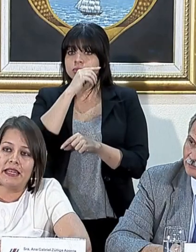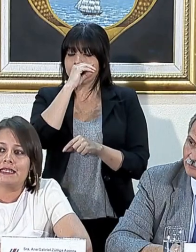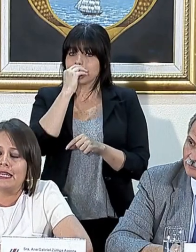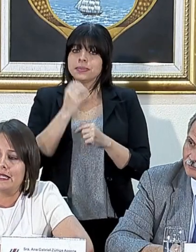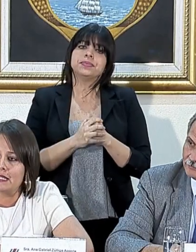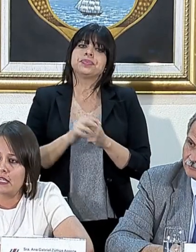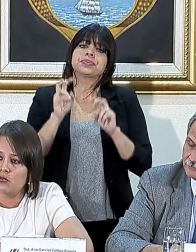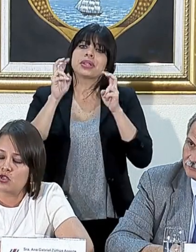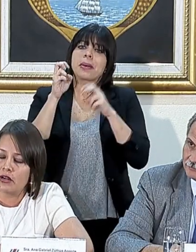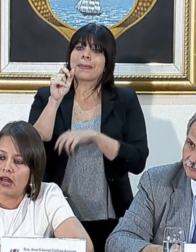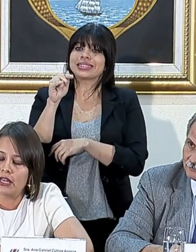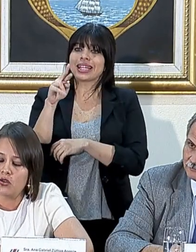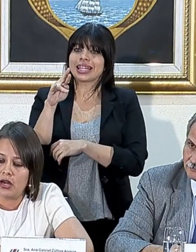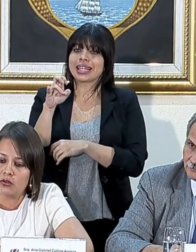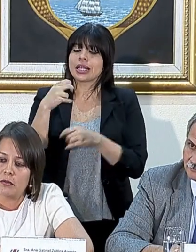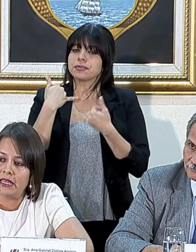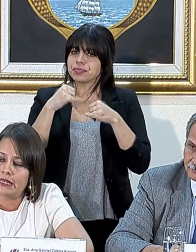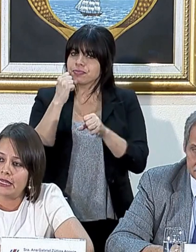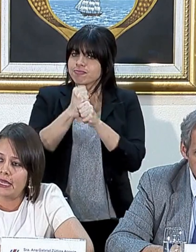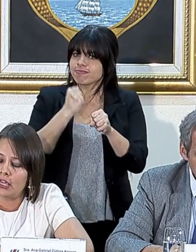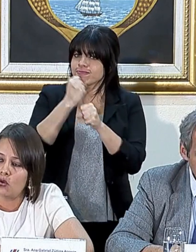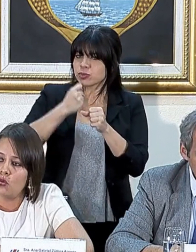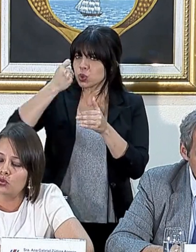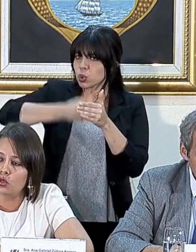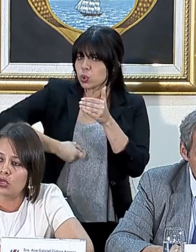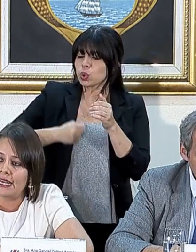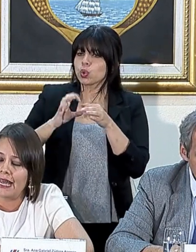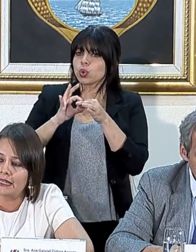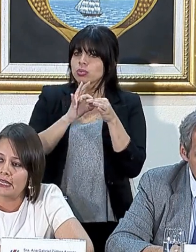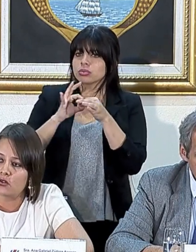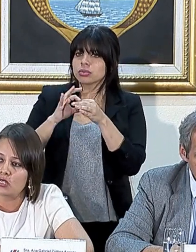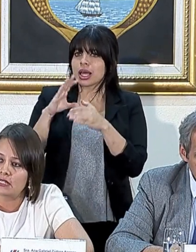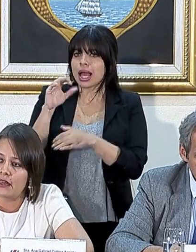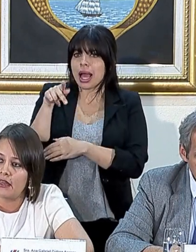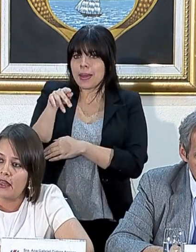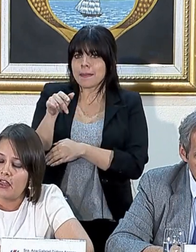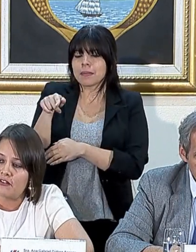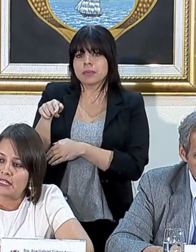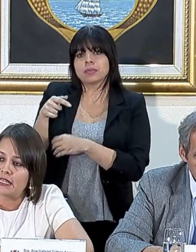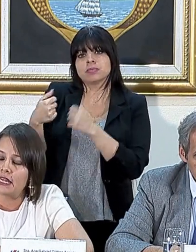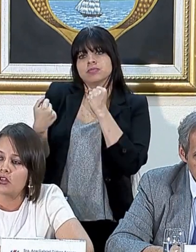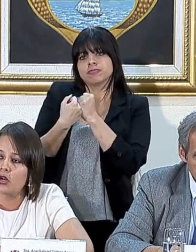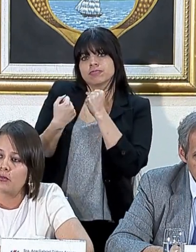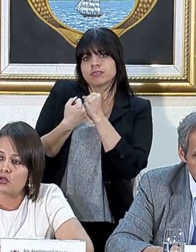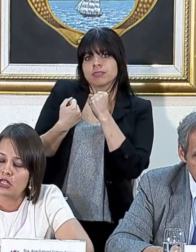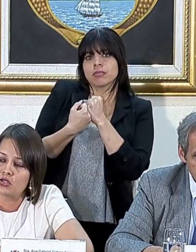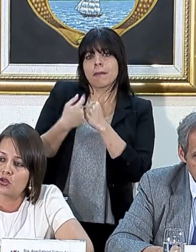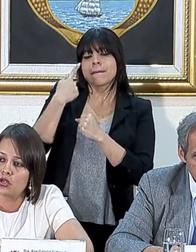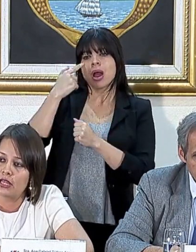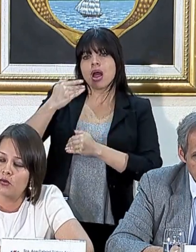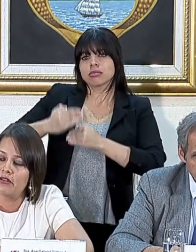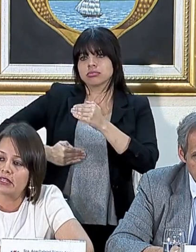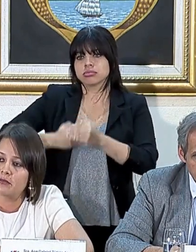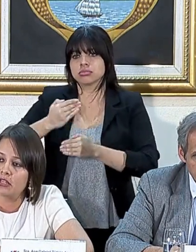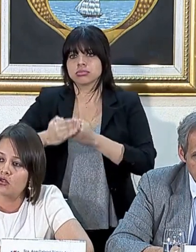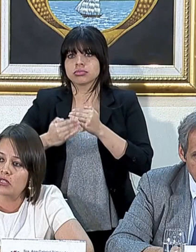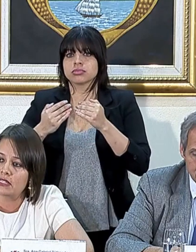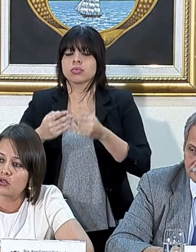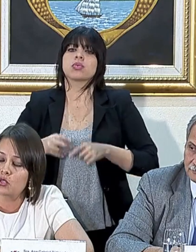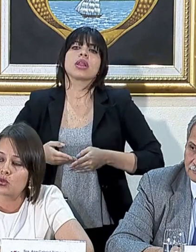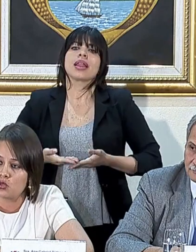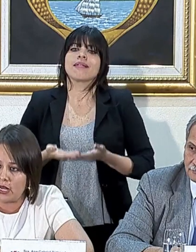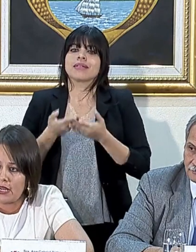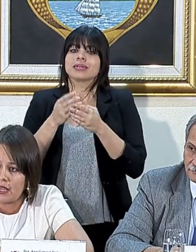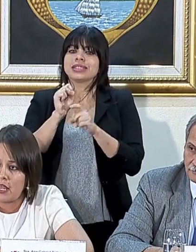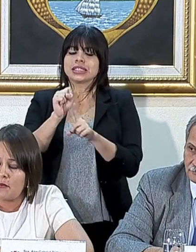Sobre el tema de salitre, seguimos trabajando arduamente en conjunto con el CATI, que nos está facilitando el proceso de un levantamiento de un